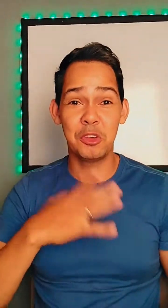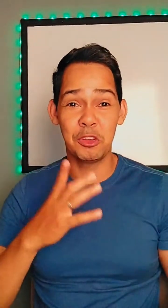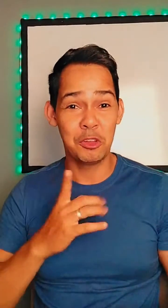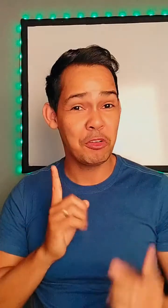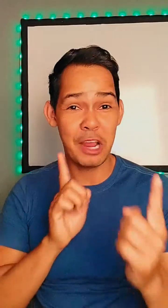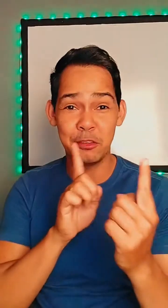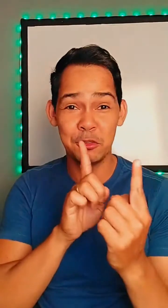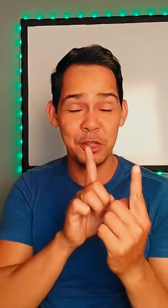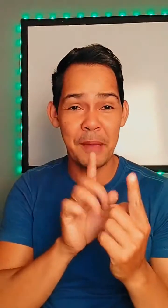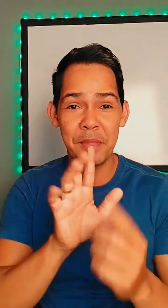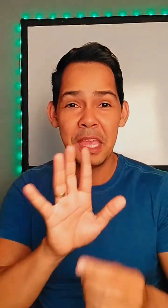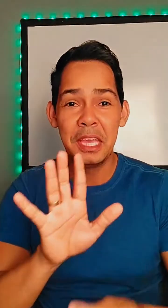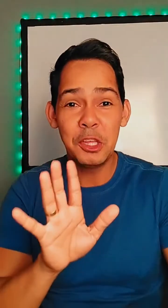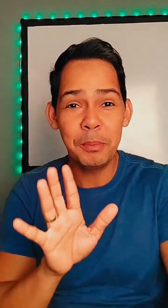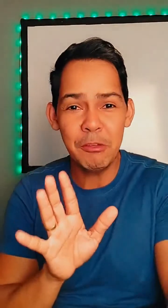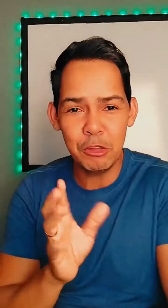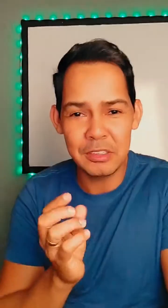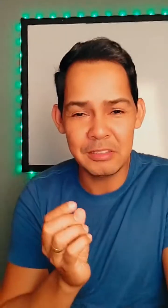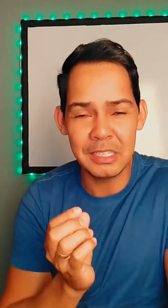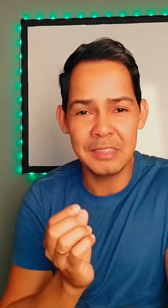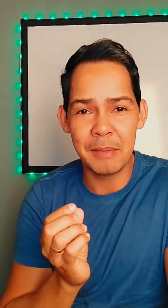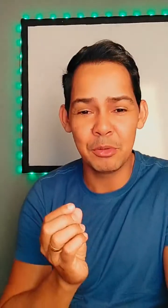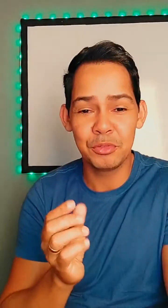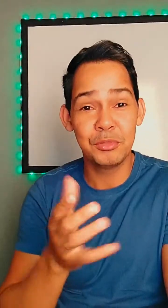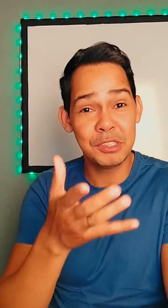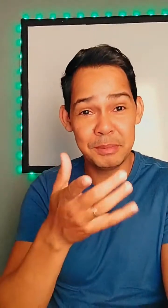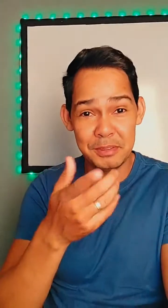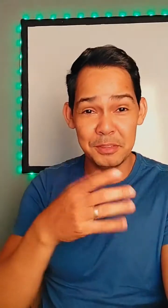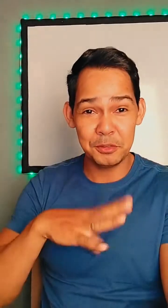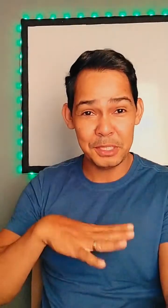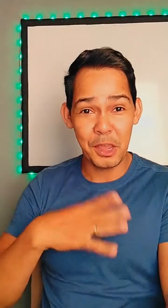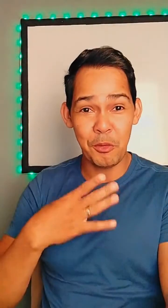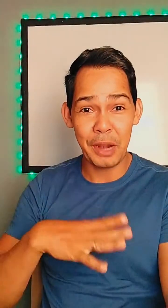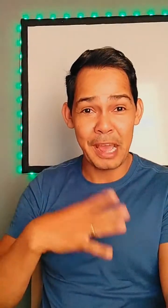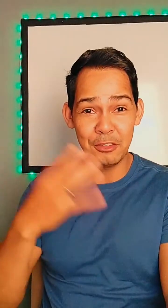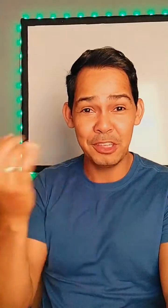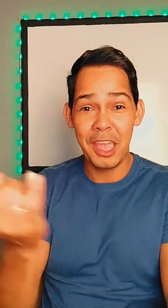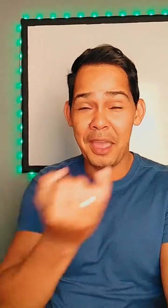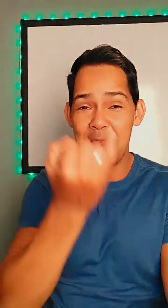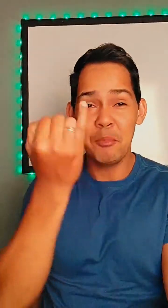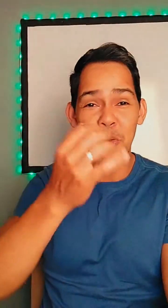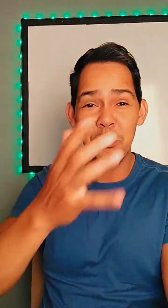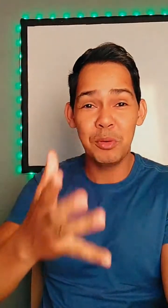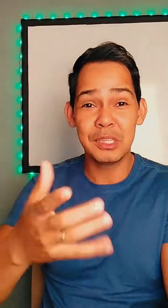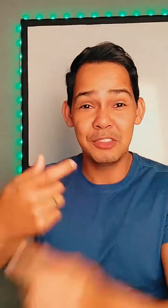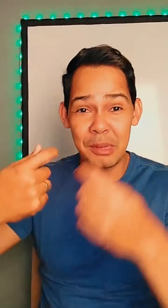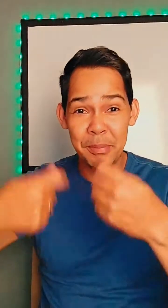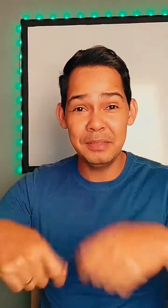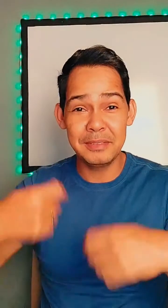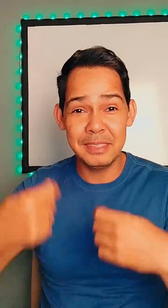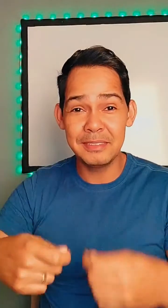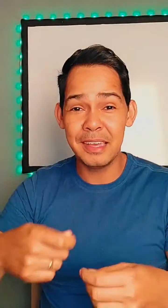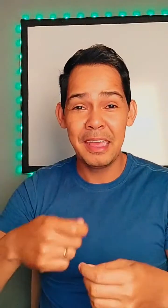tenho coragem, eu vou lá. Então, para você sinalizar para um surdo, você precisa disso aí. A coragem, ela é muito importante, ela precisa